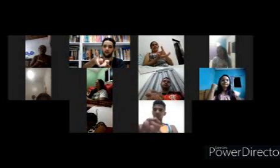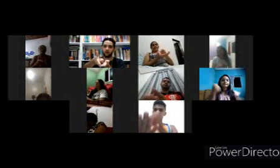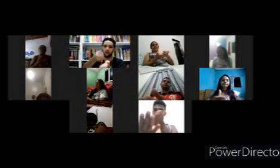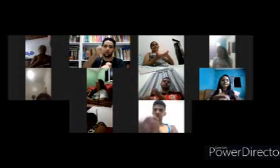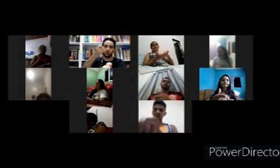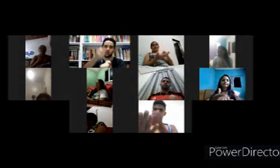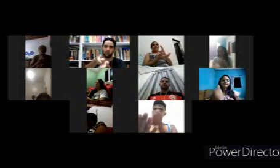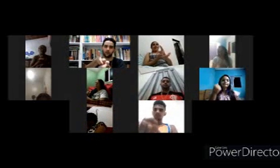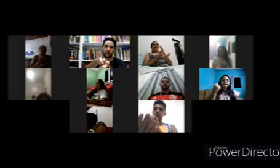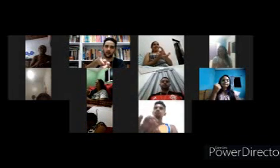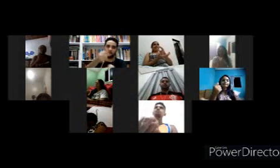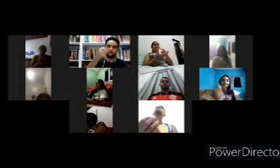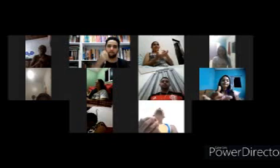Vou comprar.